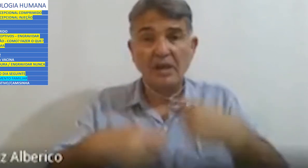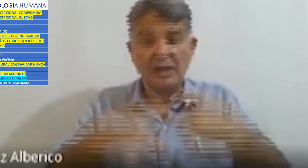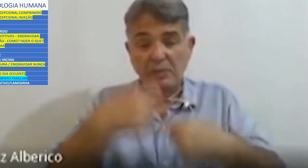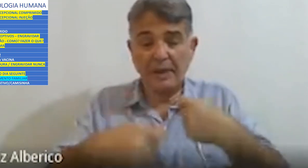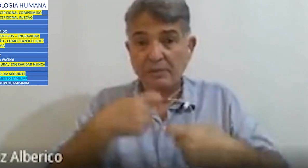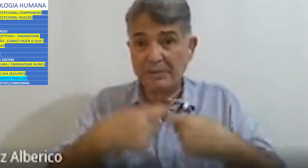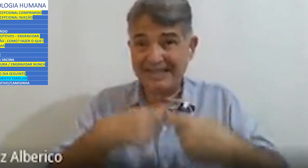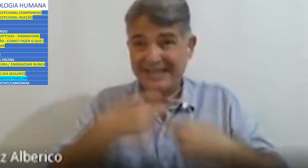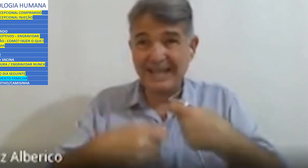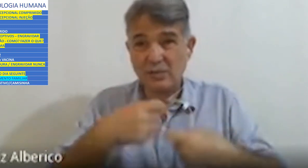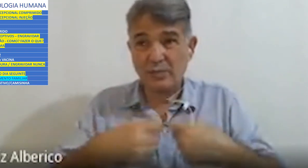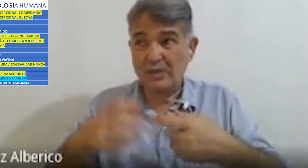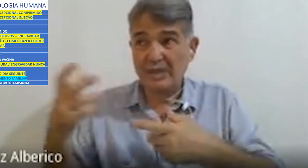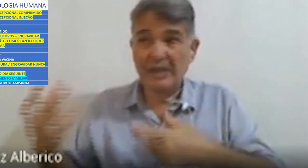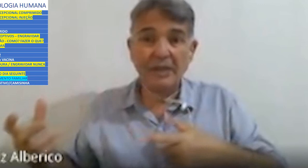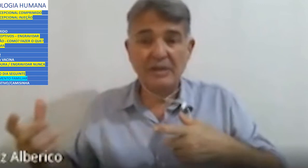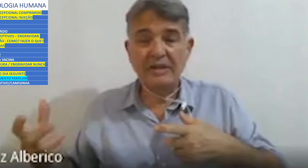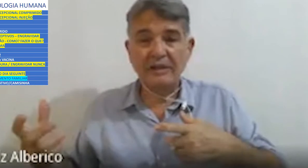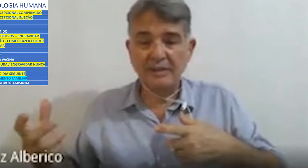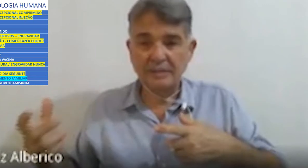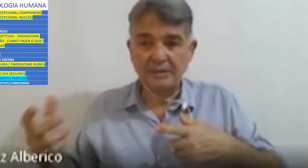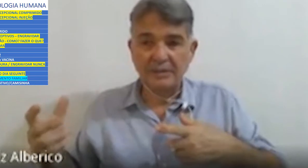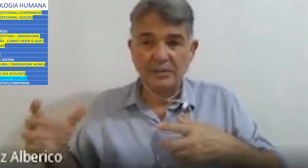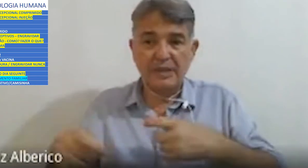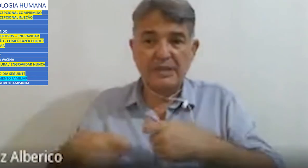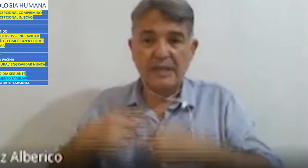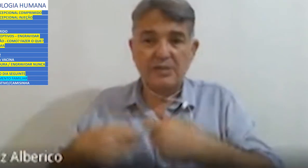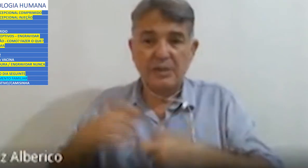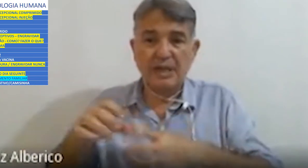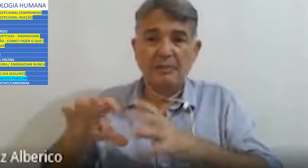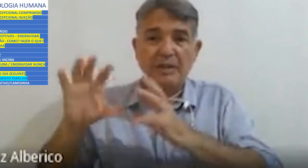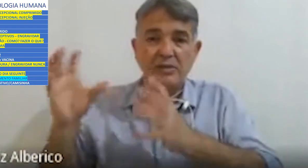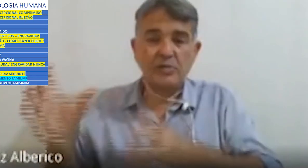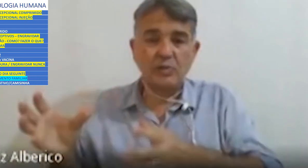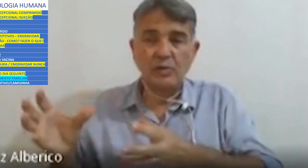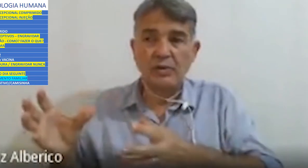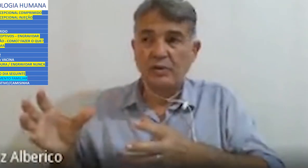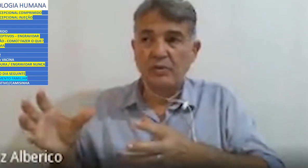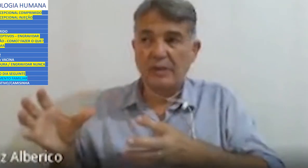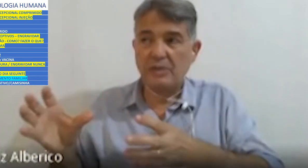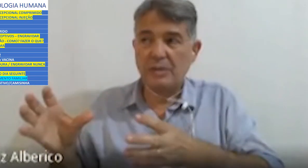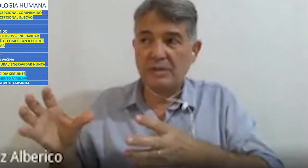se eu perguntar sexo, pode ser que ele não entenda, porque sexo aqui é apenas a